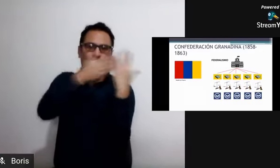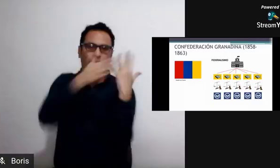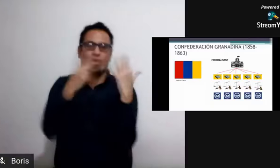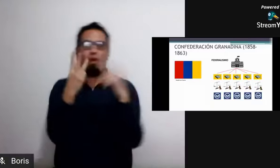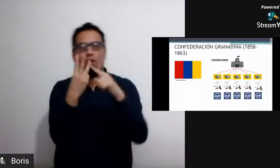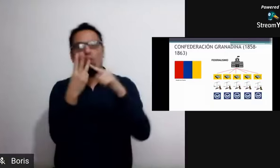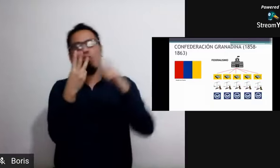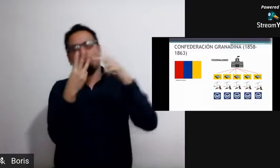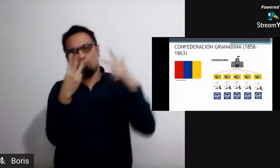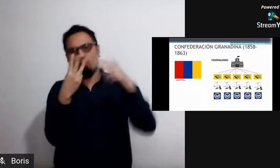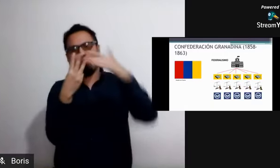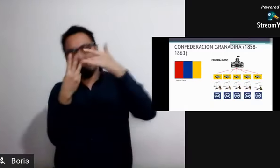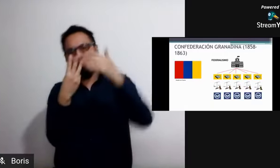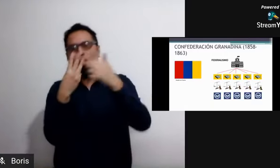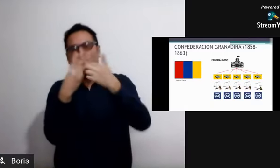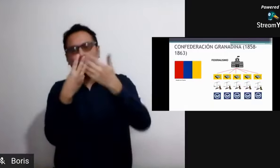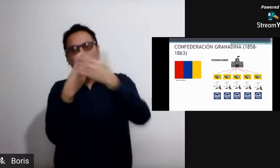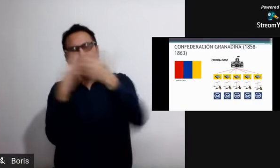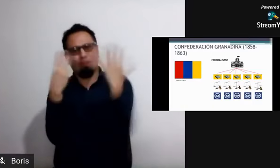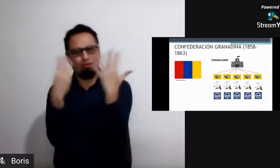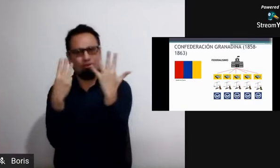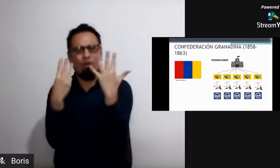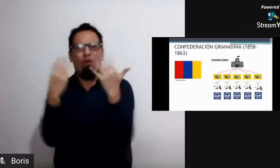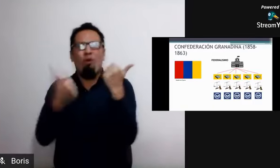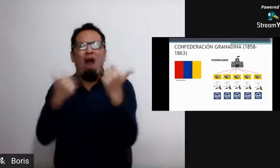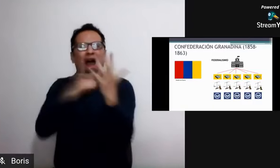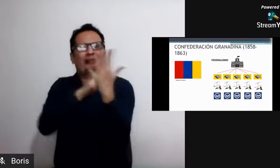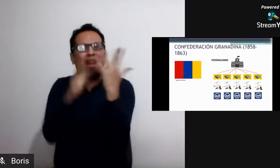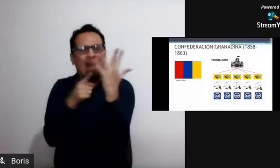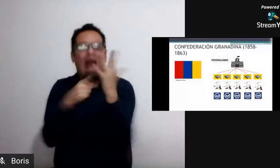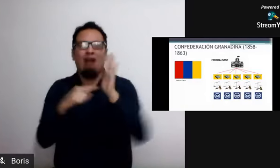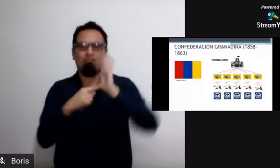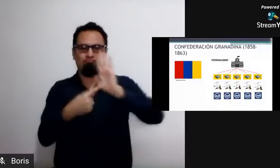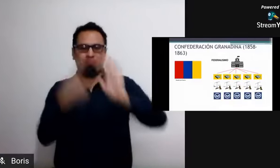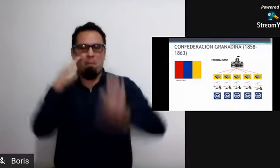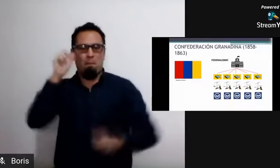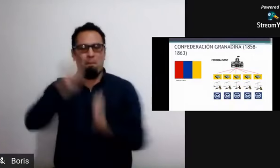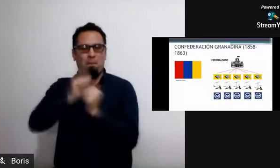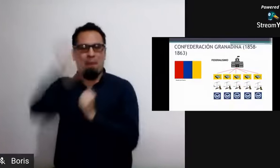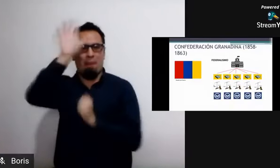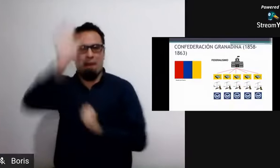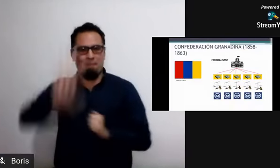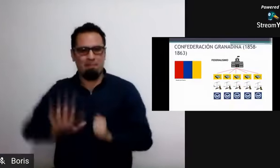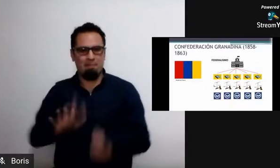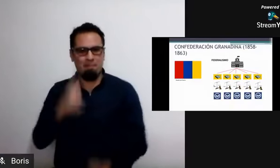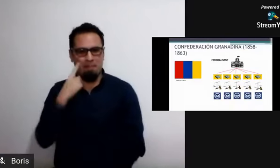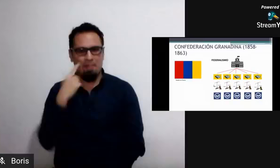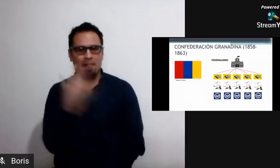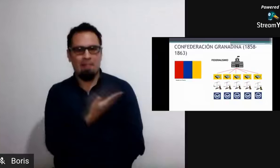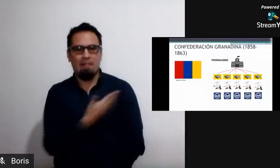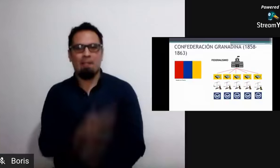y de allí se desprenden otros compendios de leyes y para tener una totalidad de